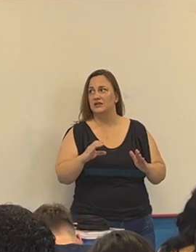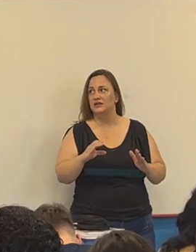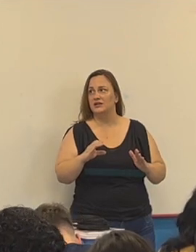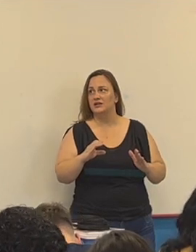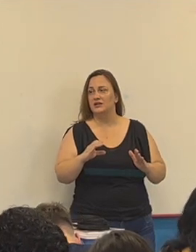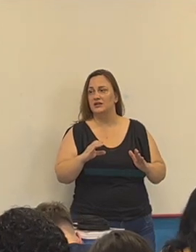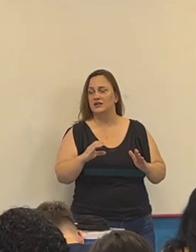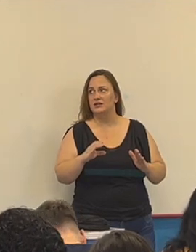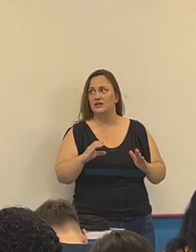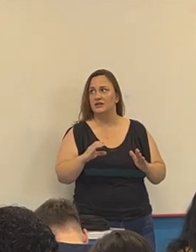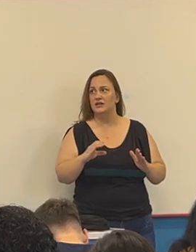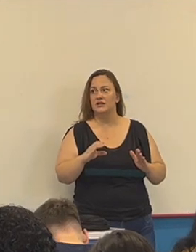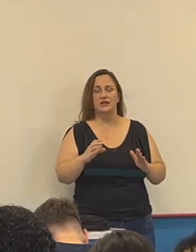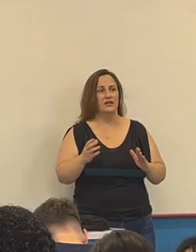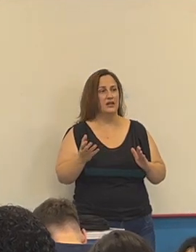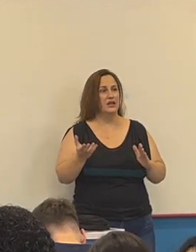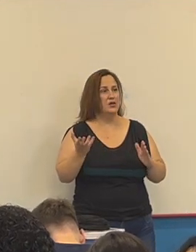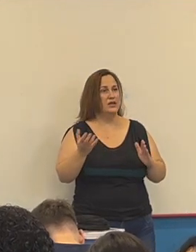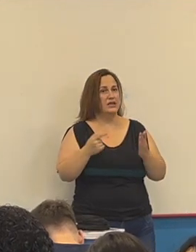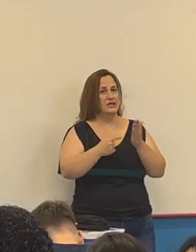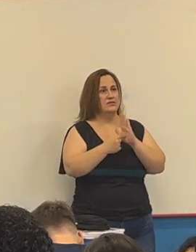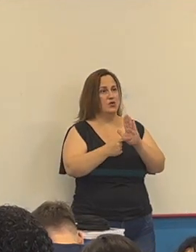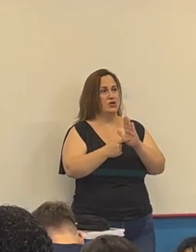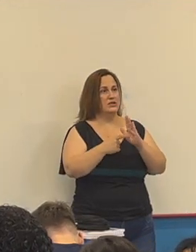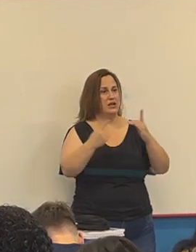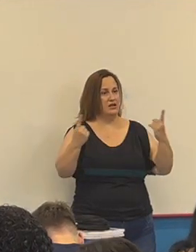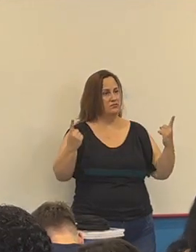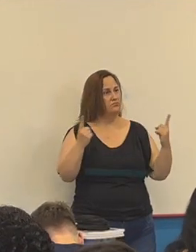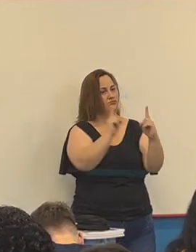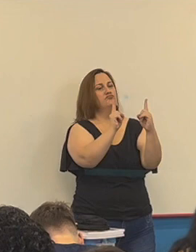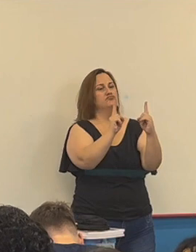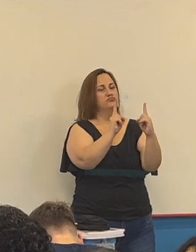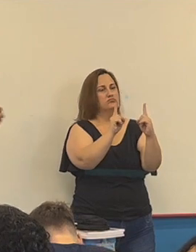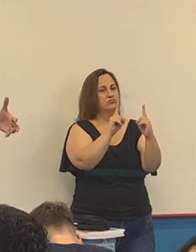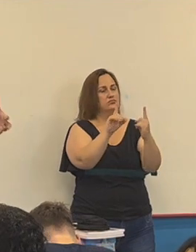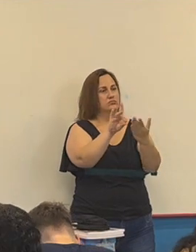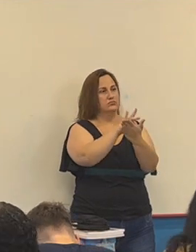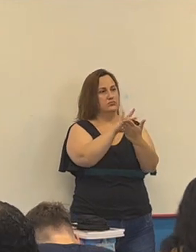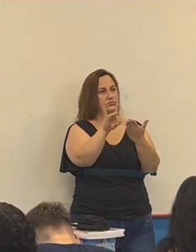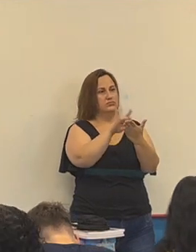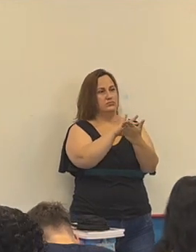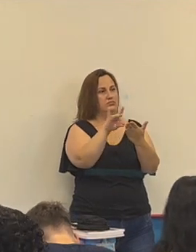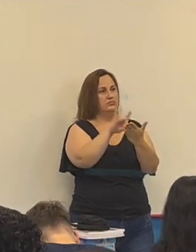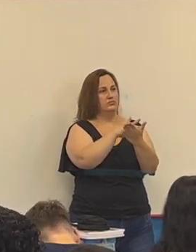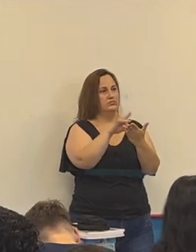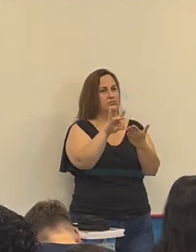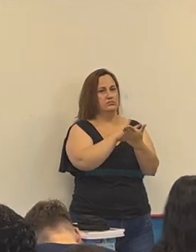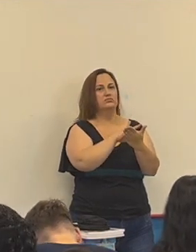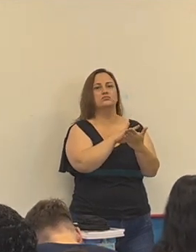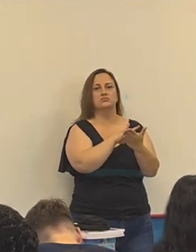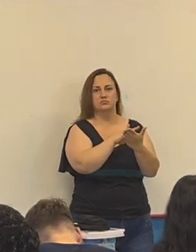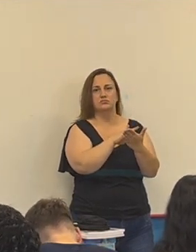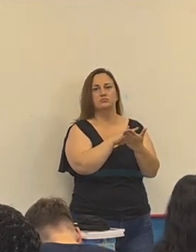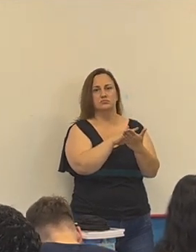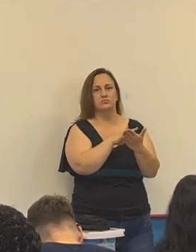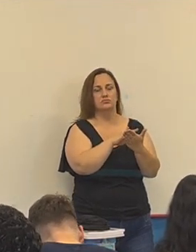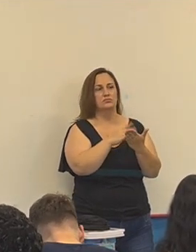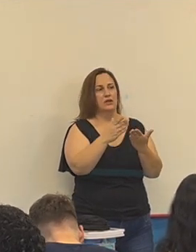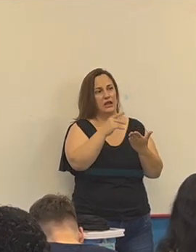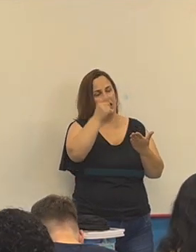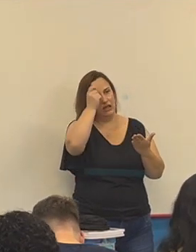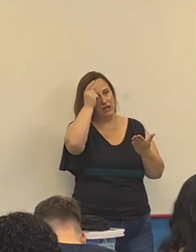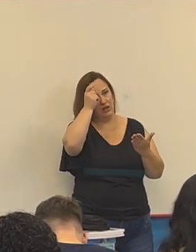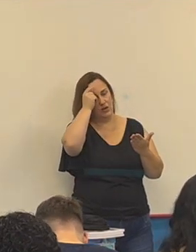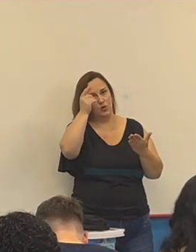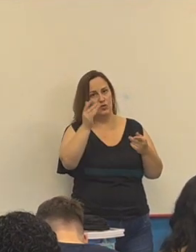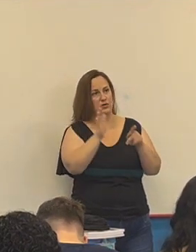E aí eu quis retratar esse embate de um santo europeu com toda essa religiosidade que faz parte da nossa